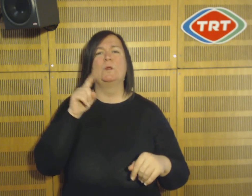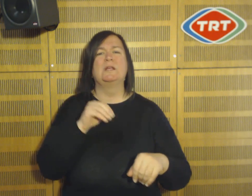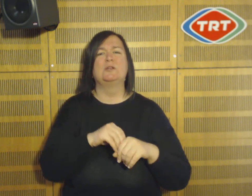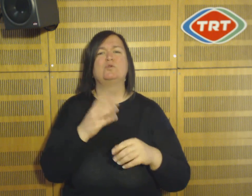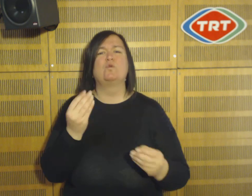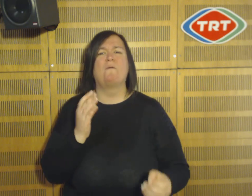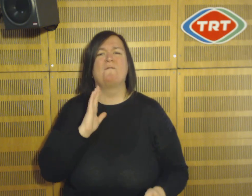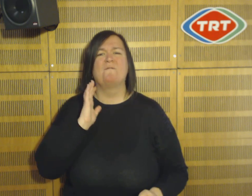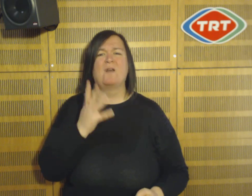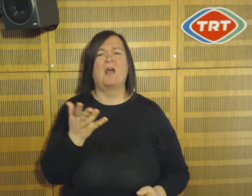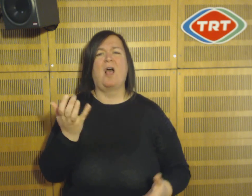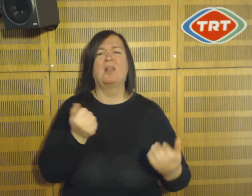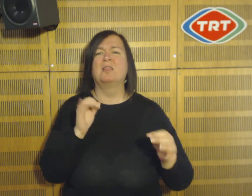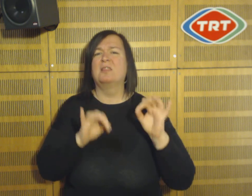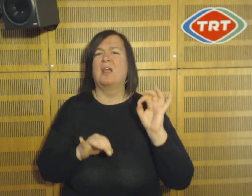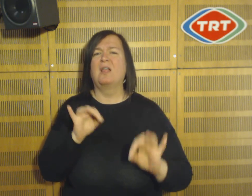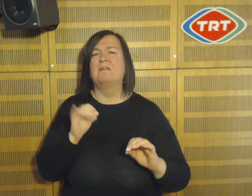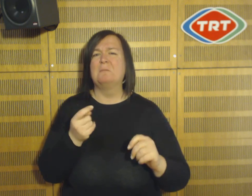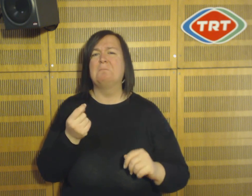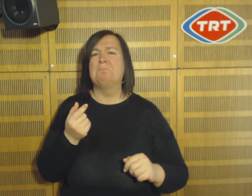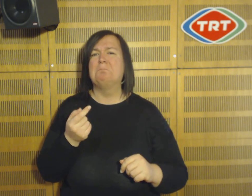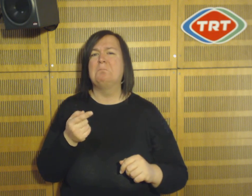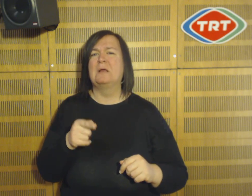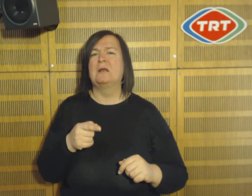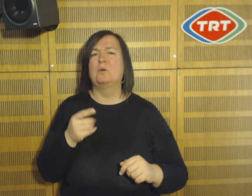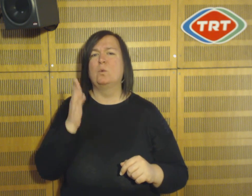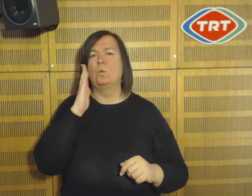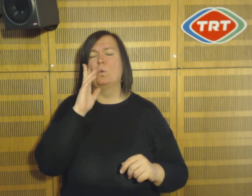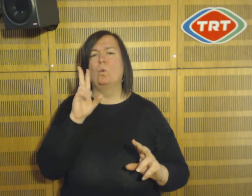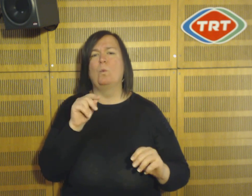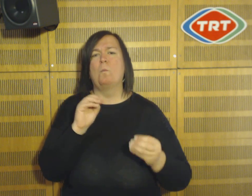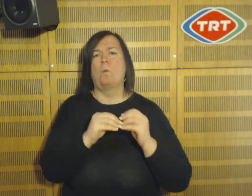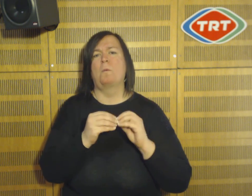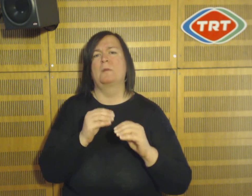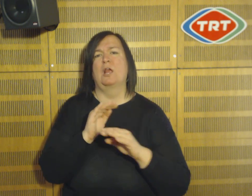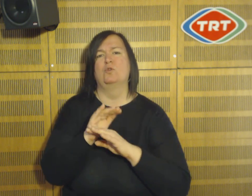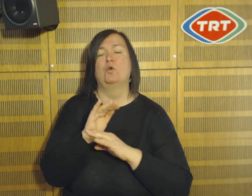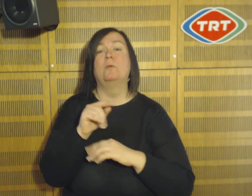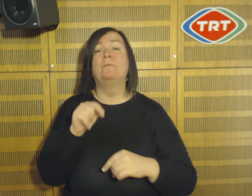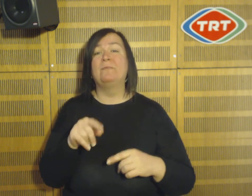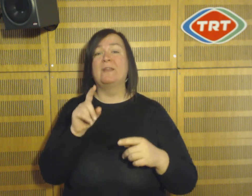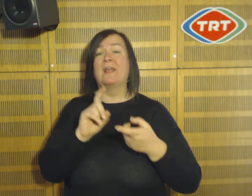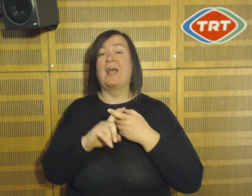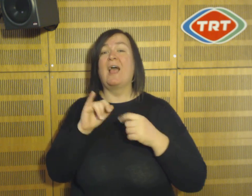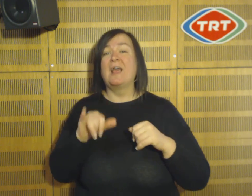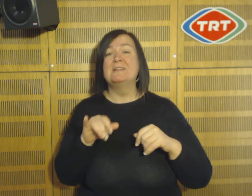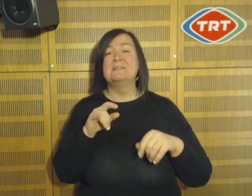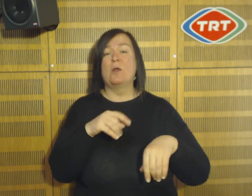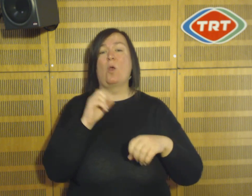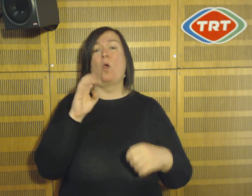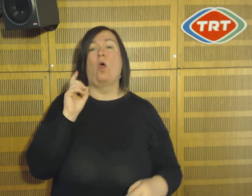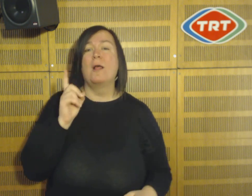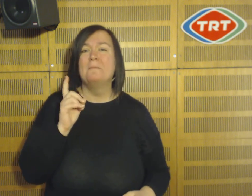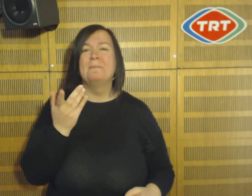fazla aldığım Tedavinin de biraz etkisiyle uyku sorunu çekiyordum e ve aynı zamanda da işte öğretmenlerimin işte ve